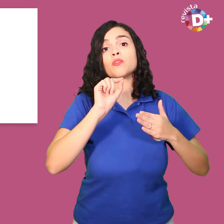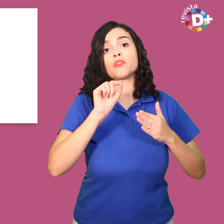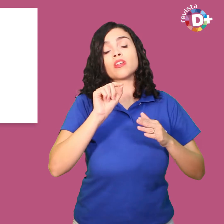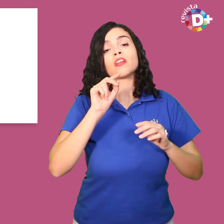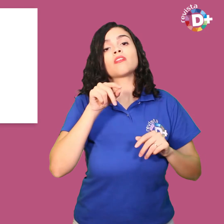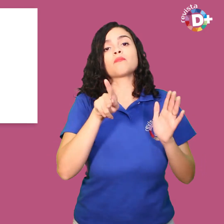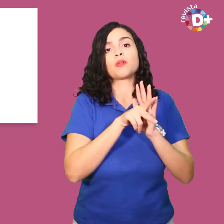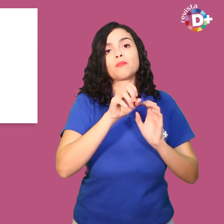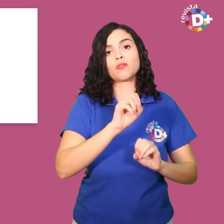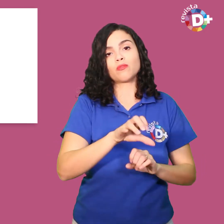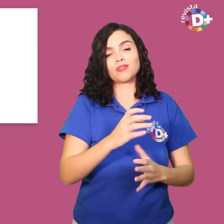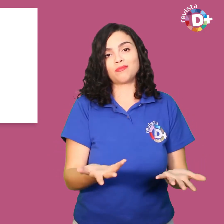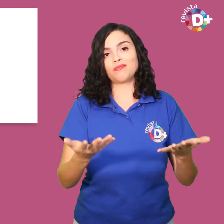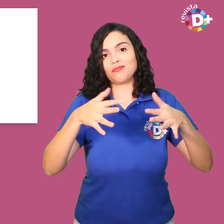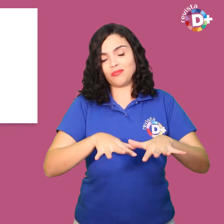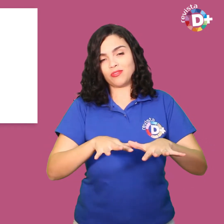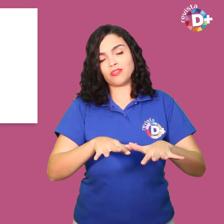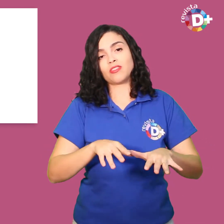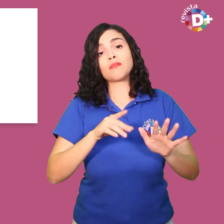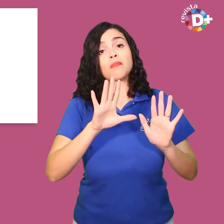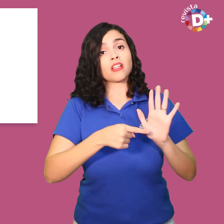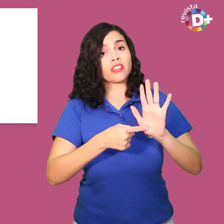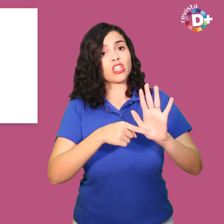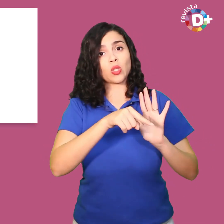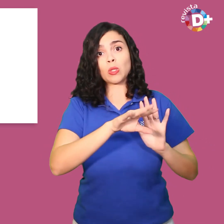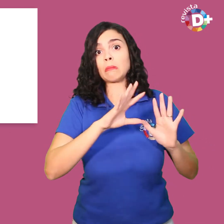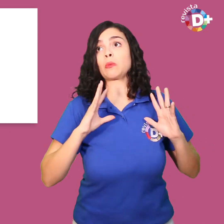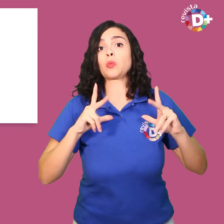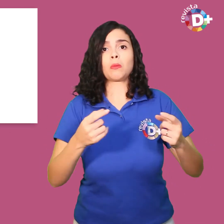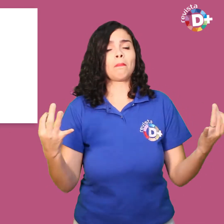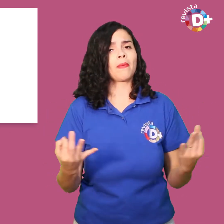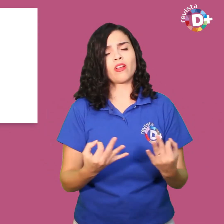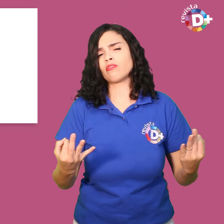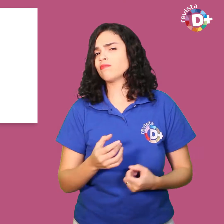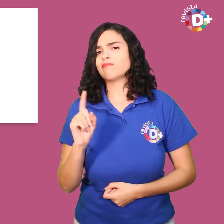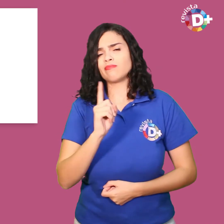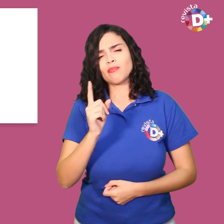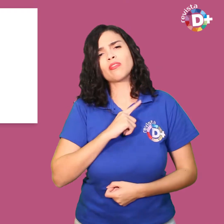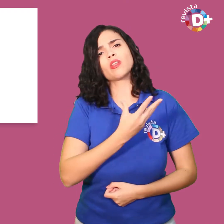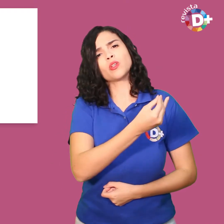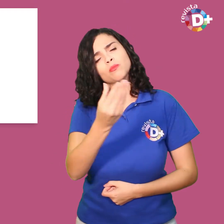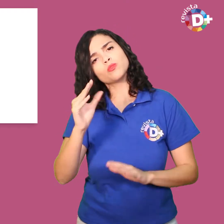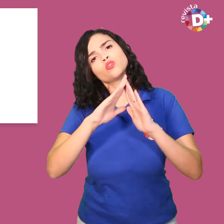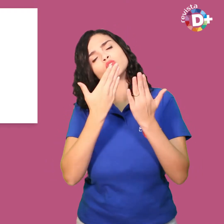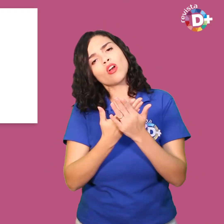de 2008. Porém, ela enfatiza que nem tudo é um mar de rosas. Ainda há muitas escolas, principalmente as particulares,